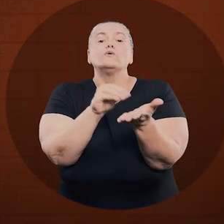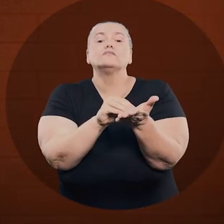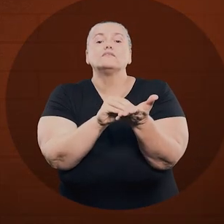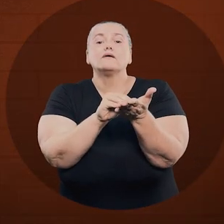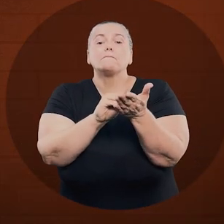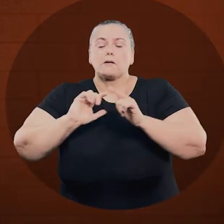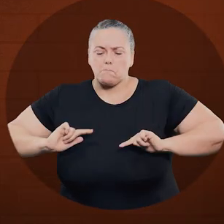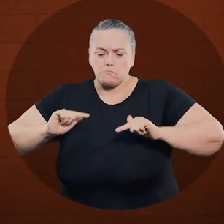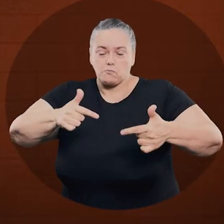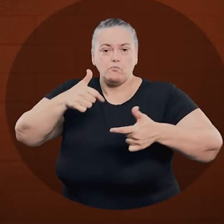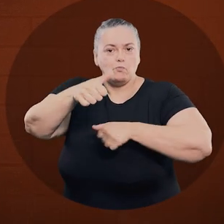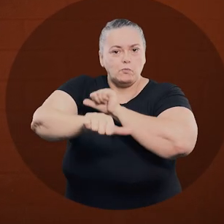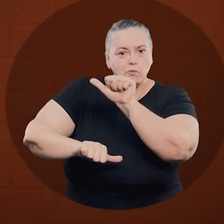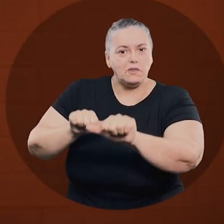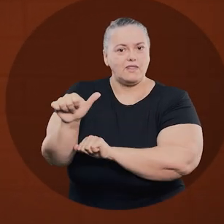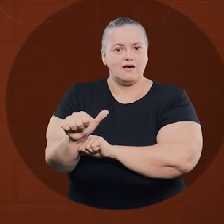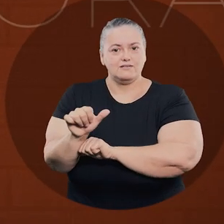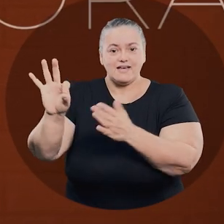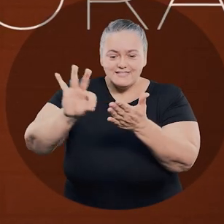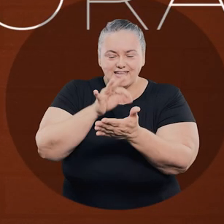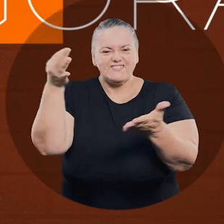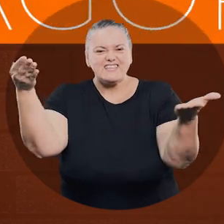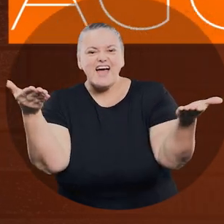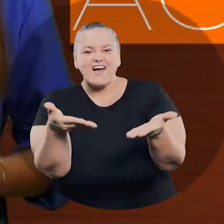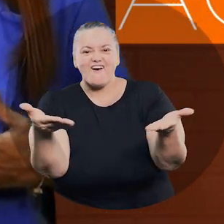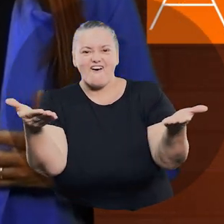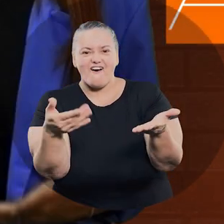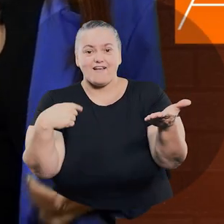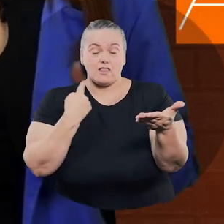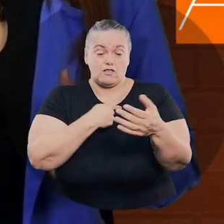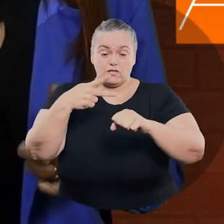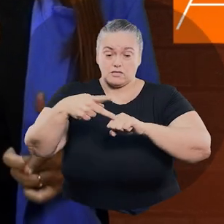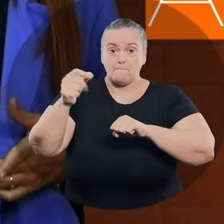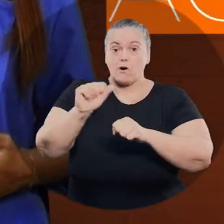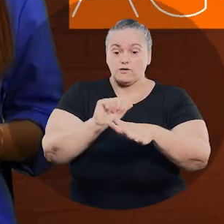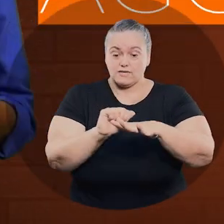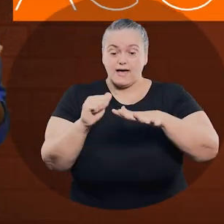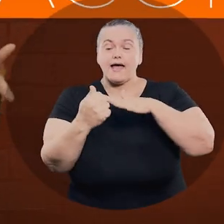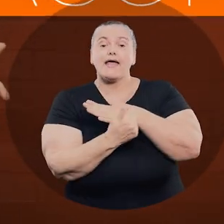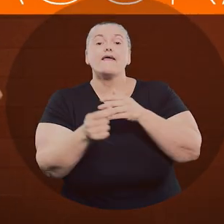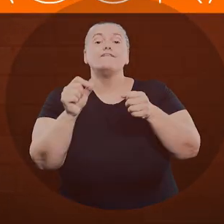um agente dessa mudança? Inscreva-se agora na nossa pós em AE e faça a diferença!